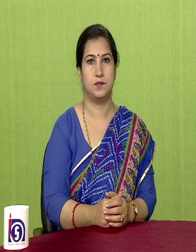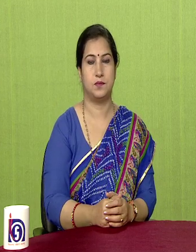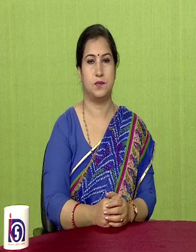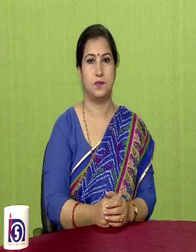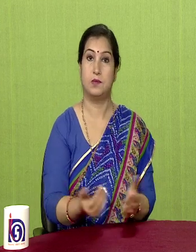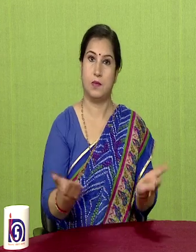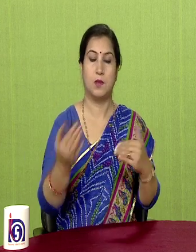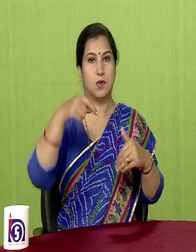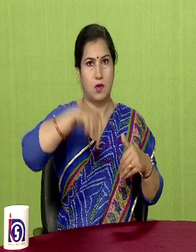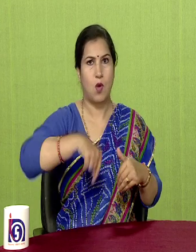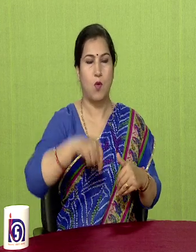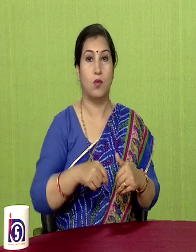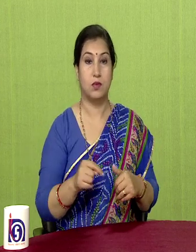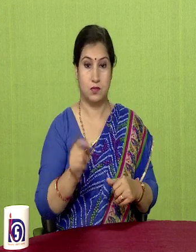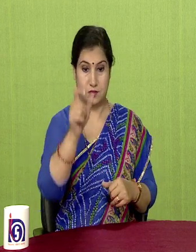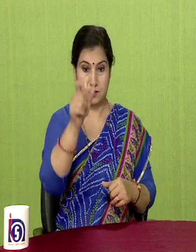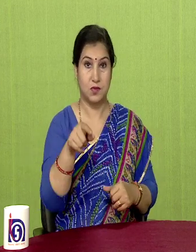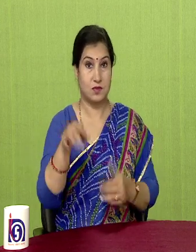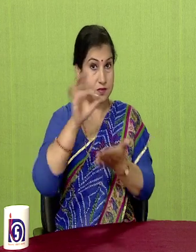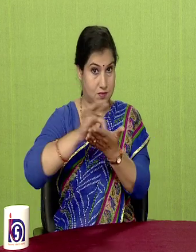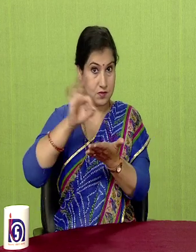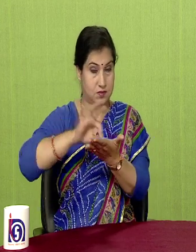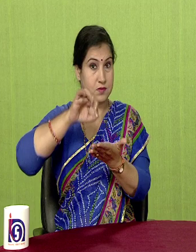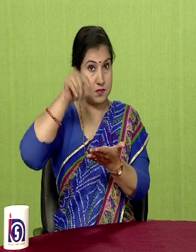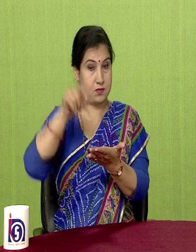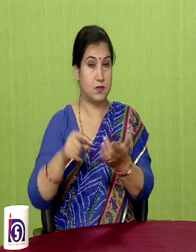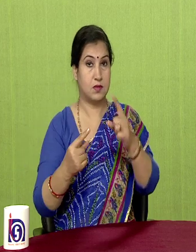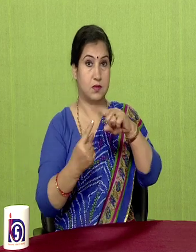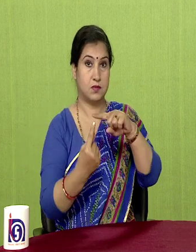आइए तुलसीदास की काव्य कला पर भी एक नज़र डालते हैं।